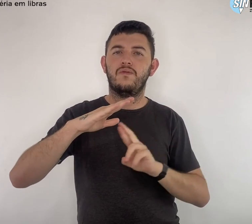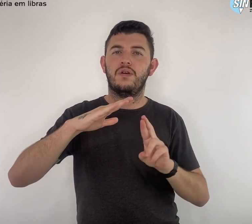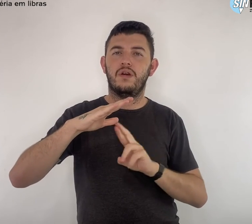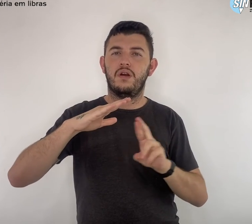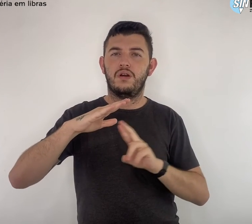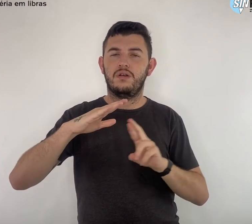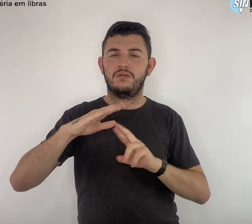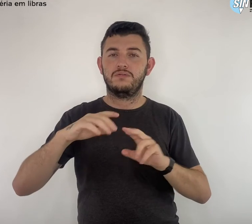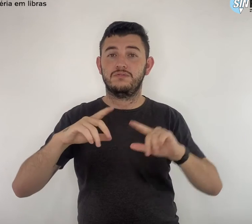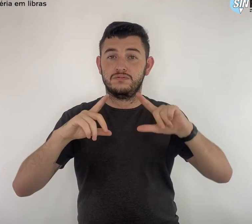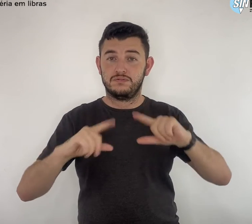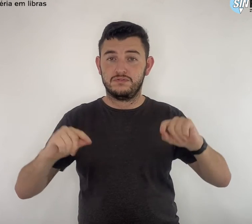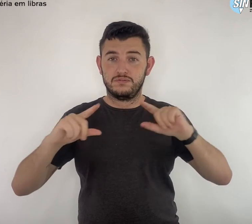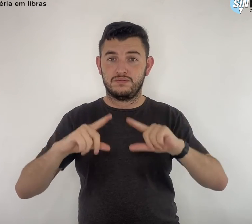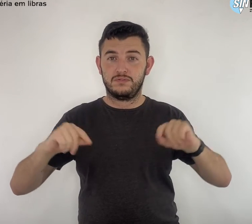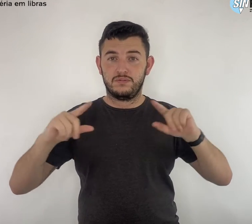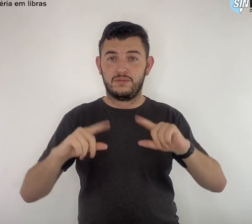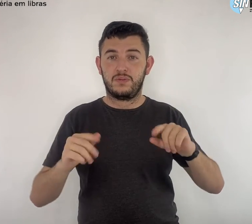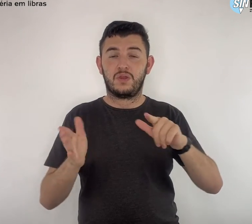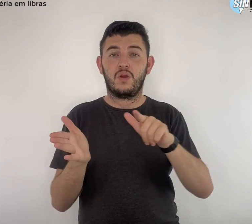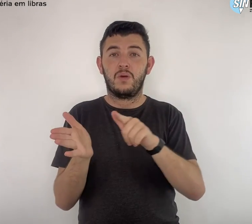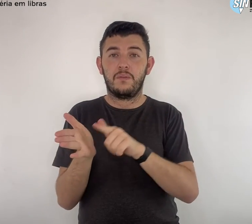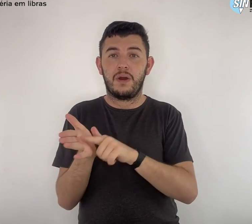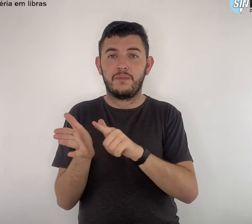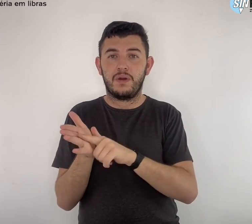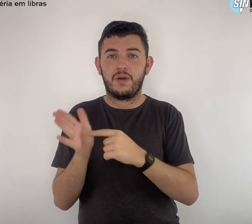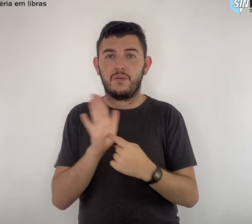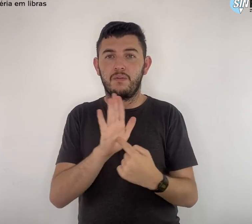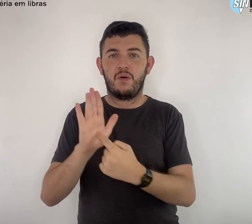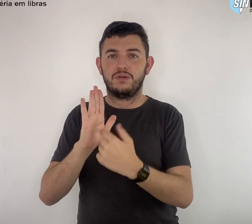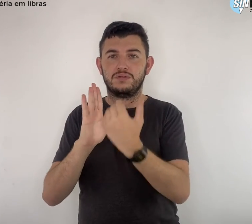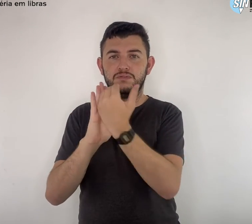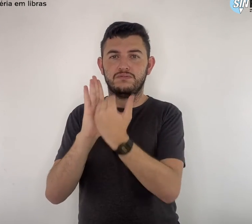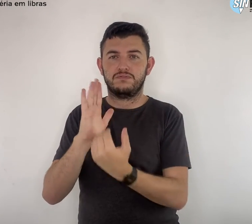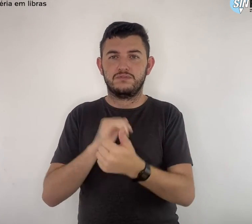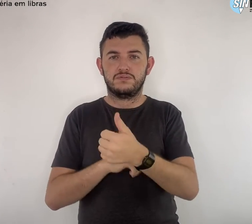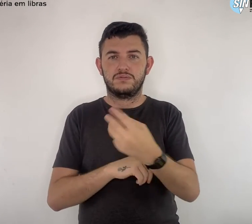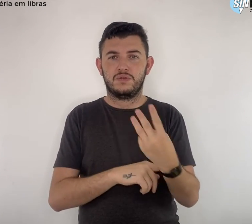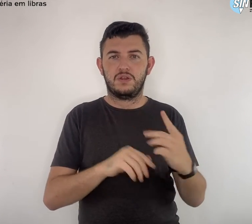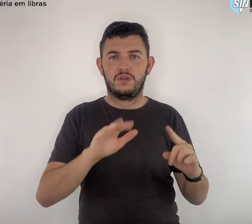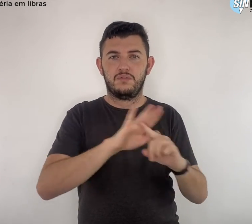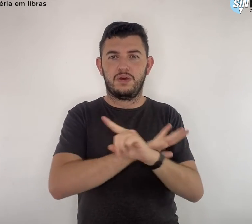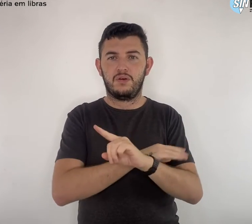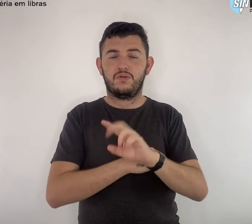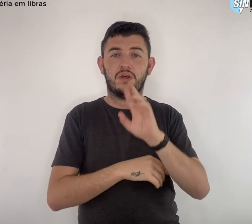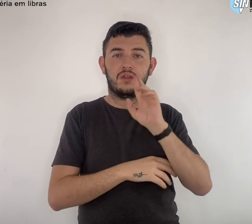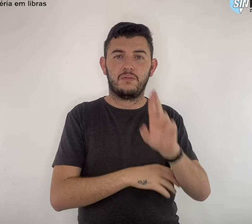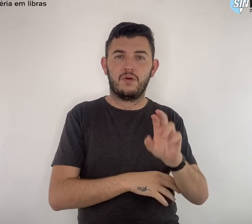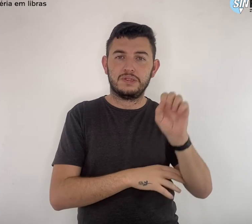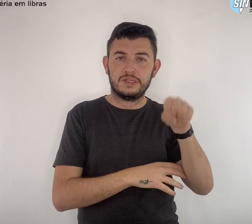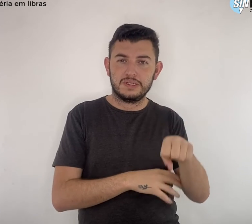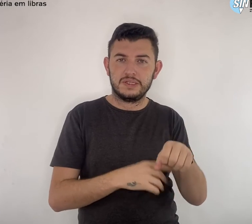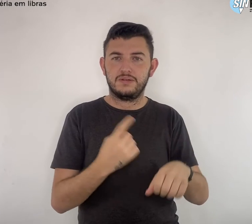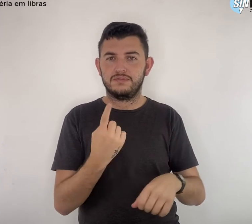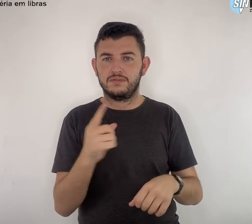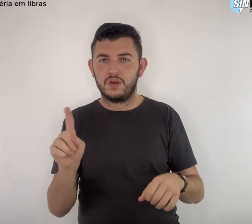Piloto, o panfleto apresentava 13 perguntas com respostas sim ou não,